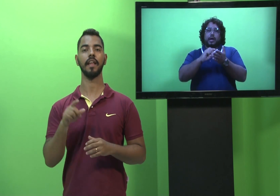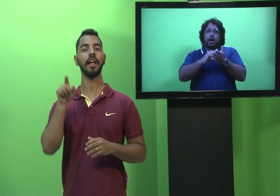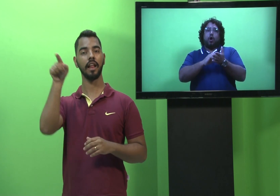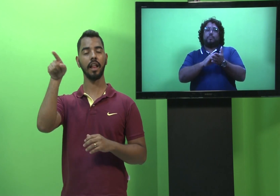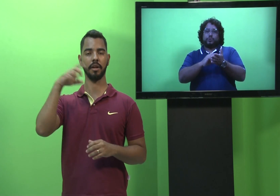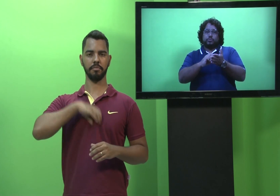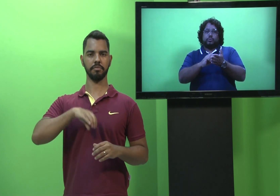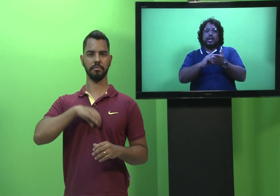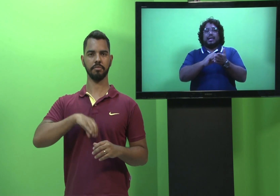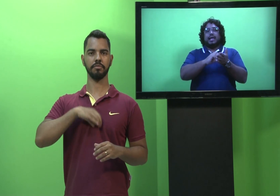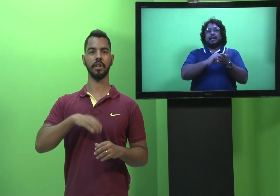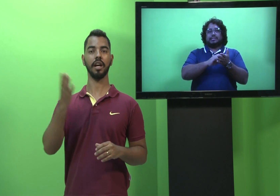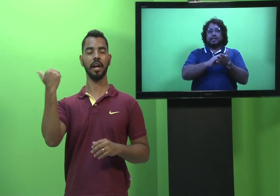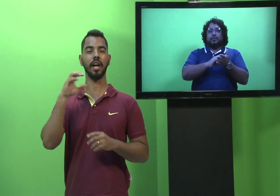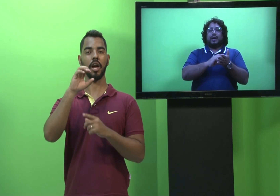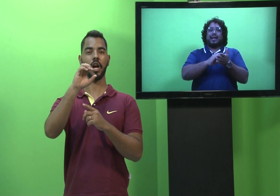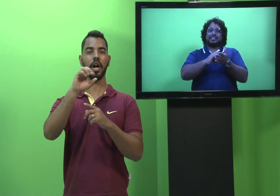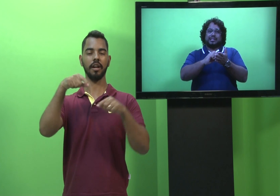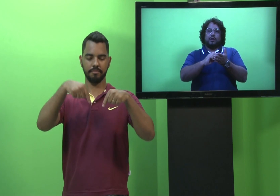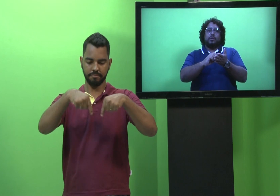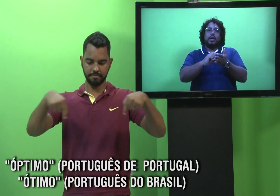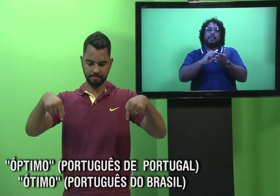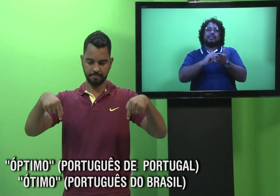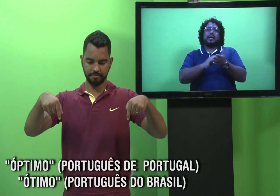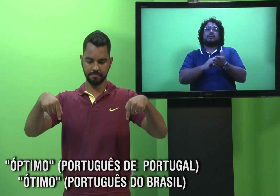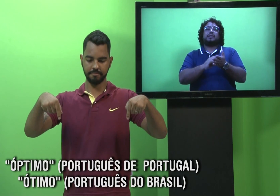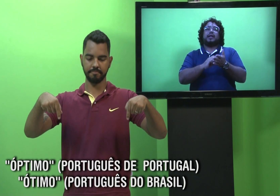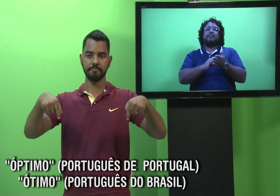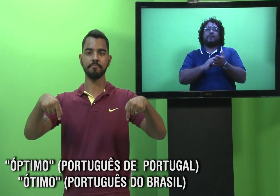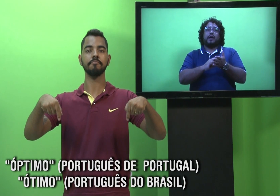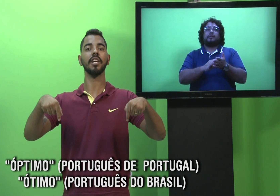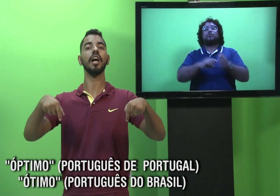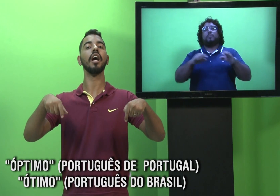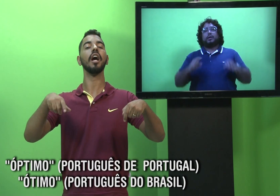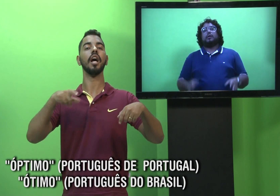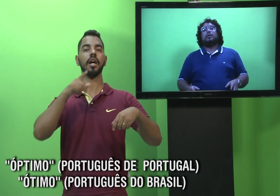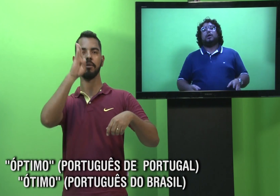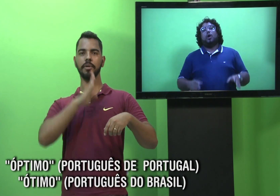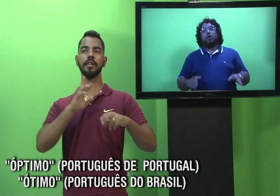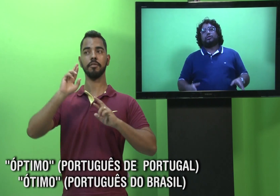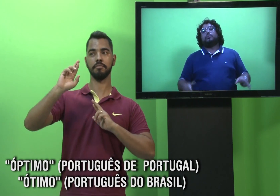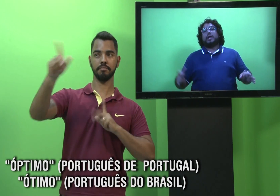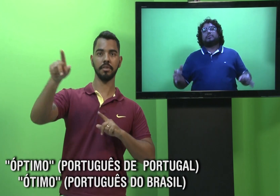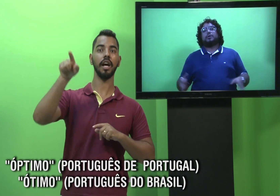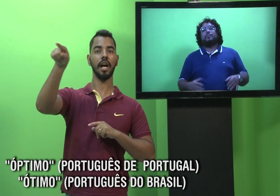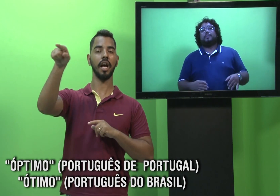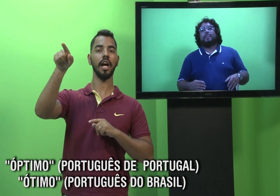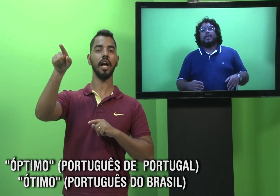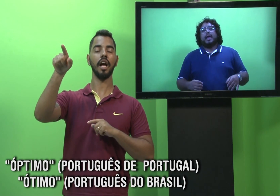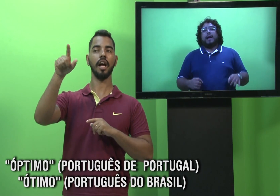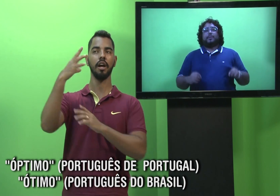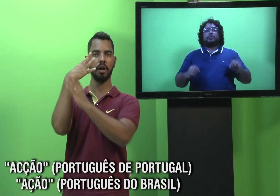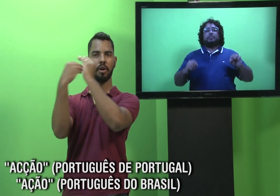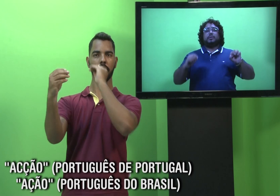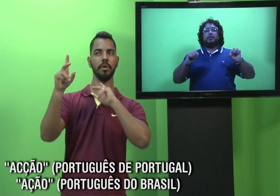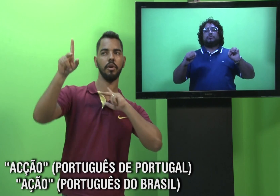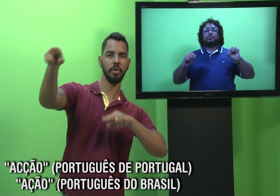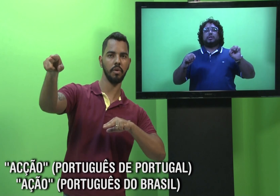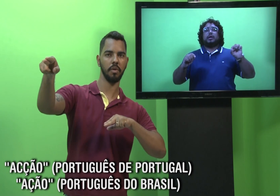era óptimo, e ação, acção, passaram a ser grafadas como aqui, ótimo e ação, aproximando-se